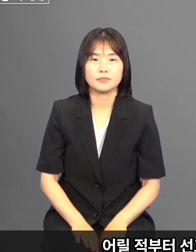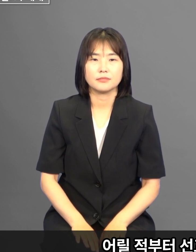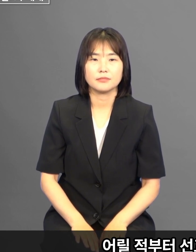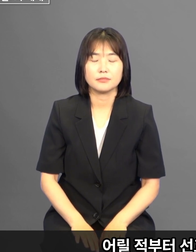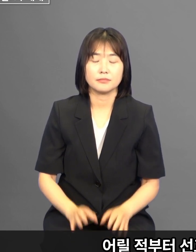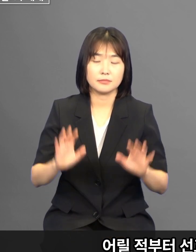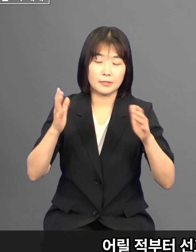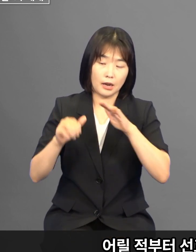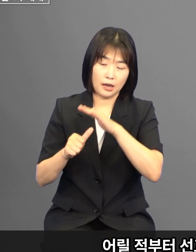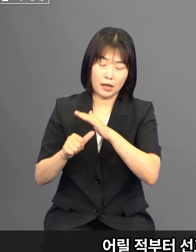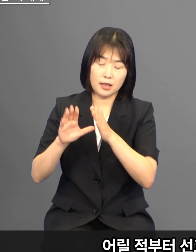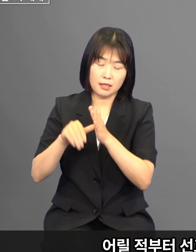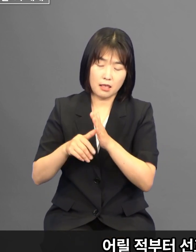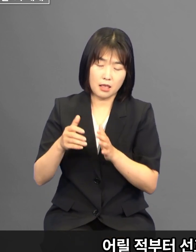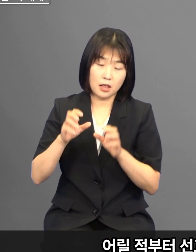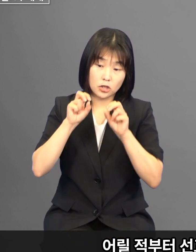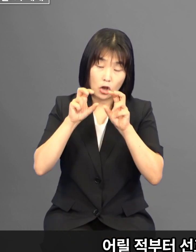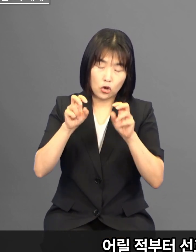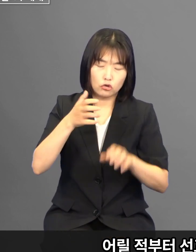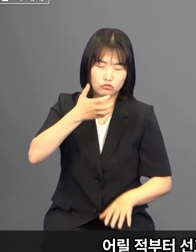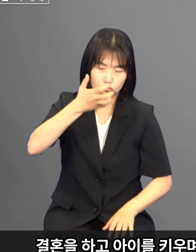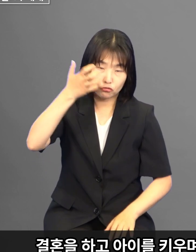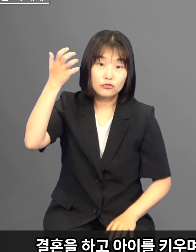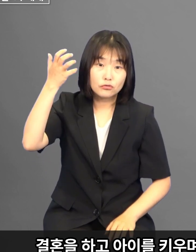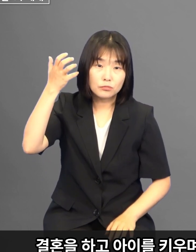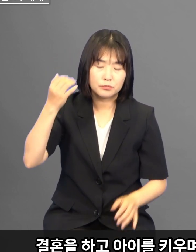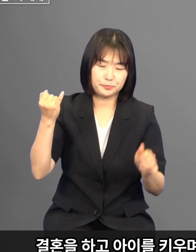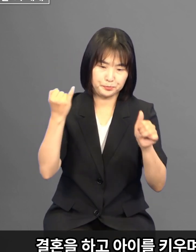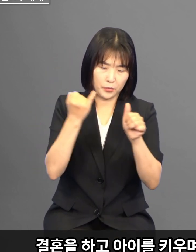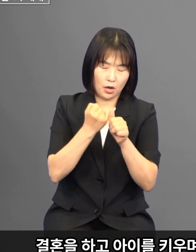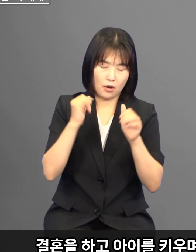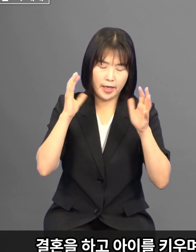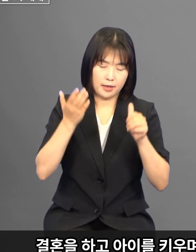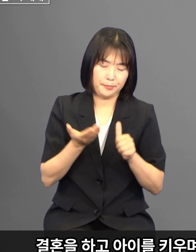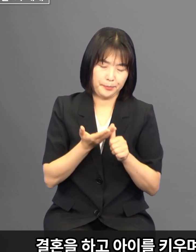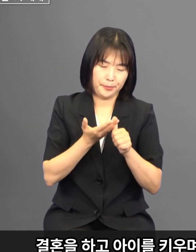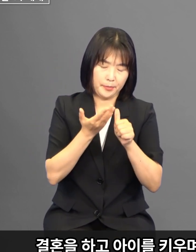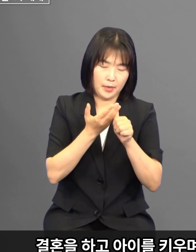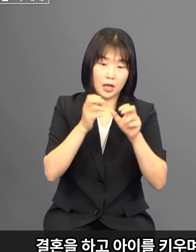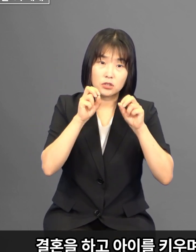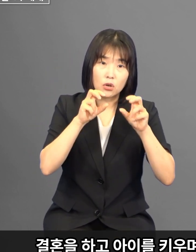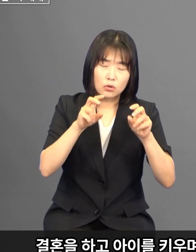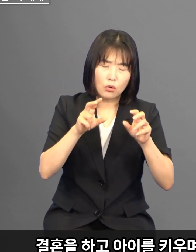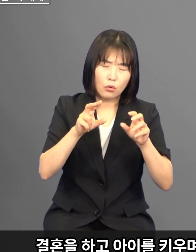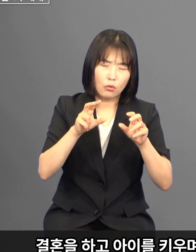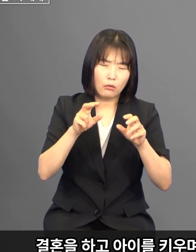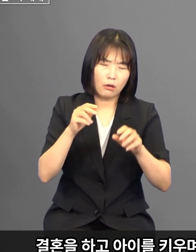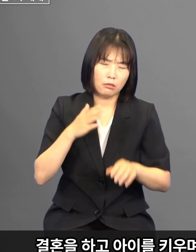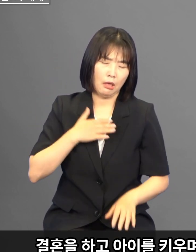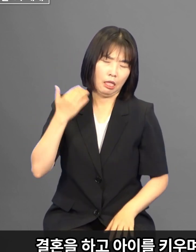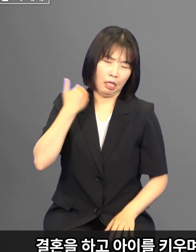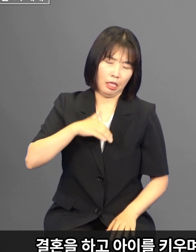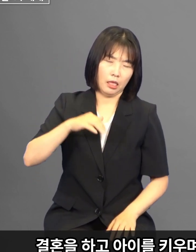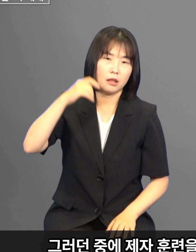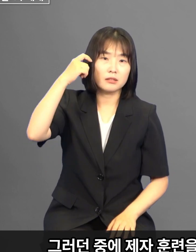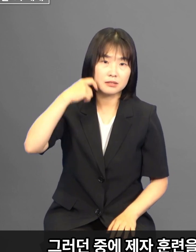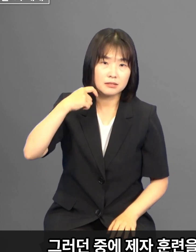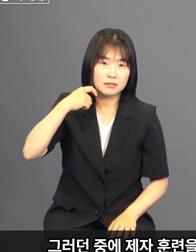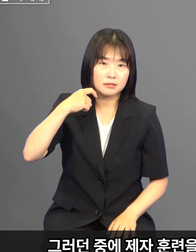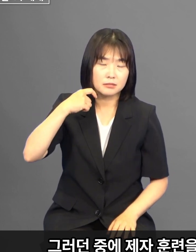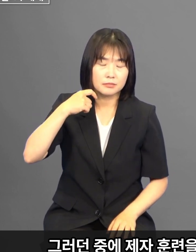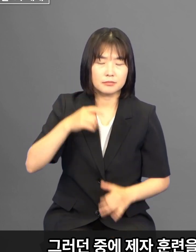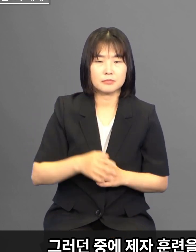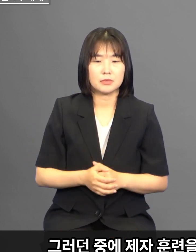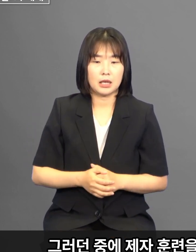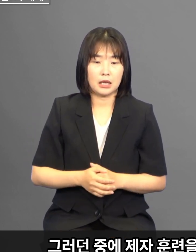어릴 적부터 선교사에 대한 꿈이 있었지만 결혼을 하고 아이를 키우며 선교라는 것이 멀게만 느껴졌습니다. 그러던